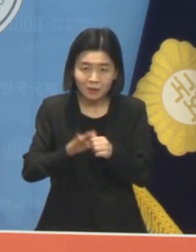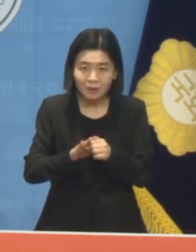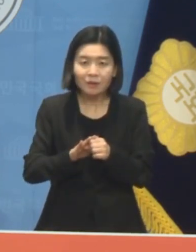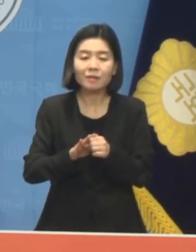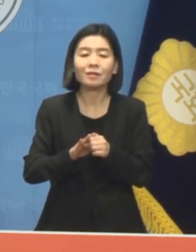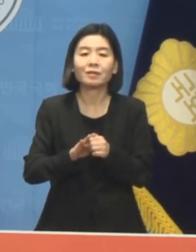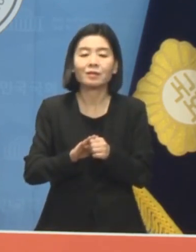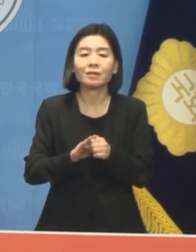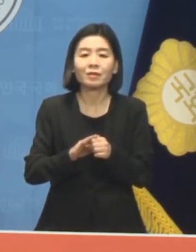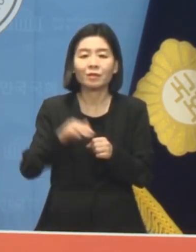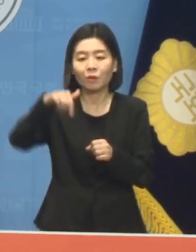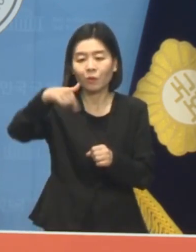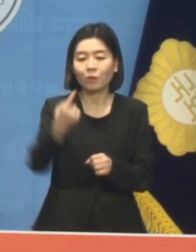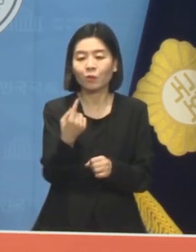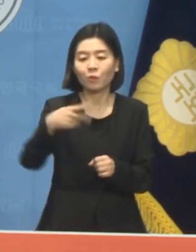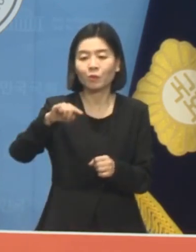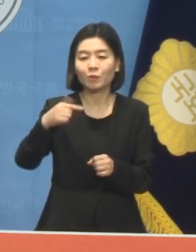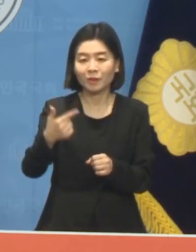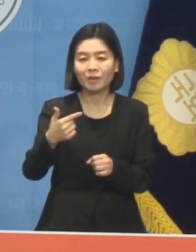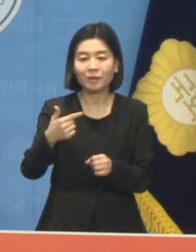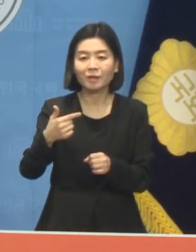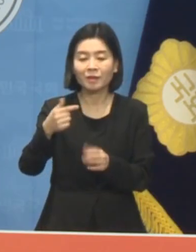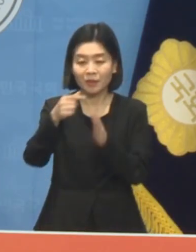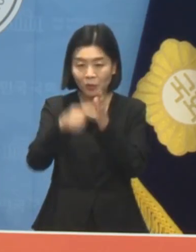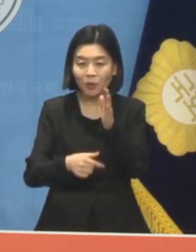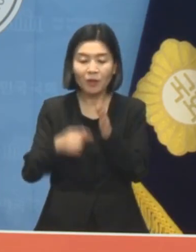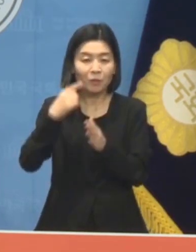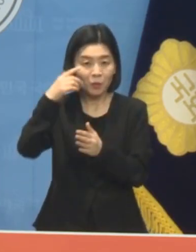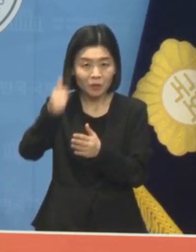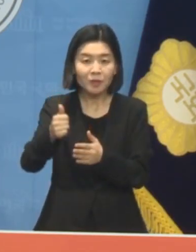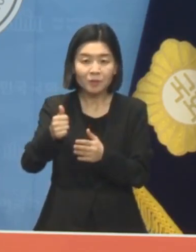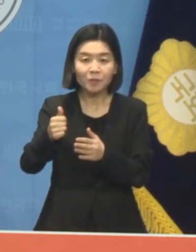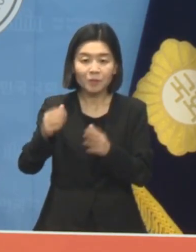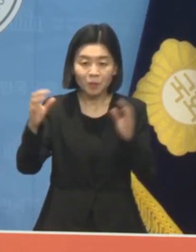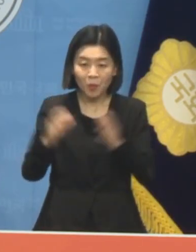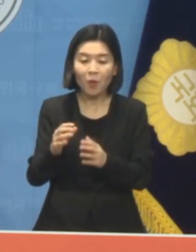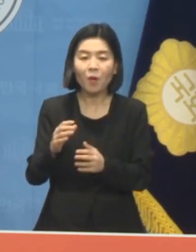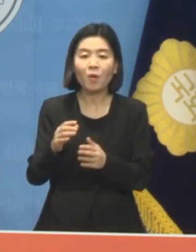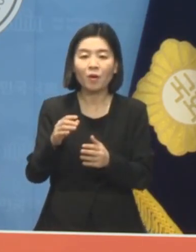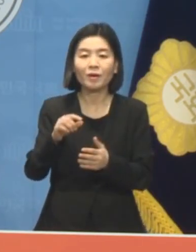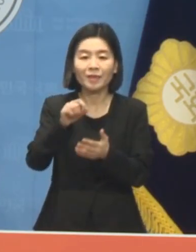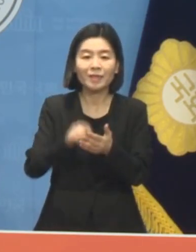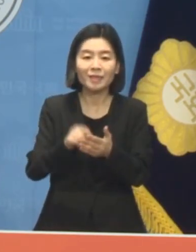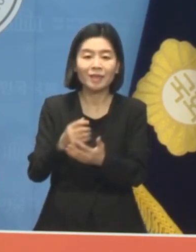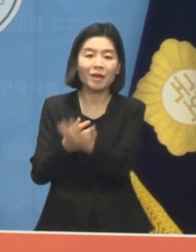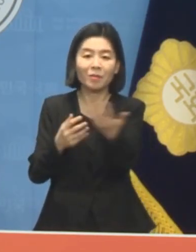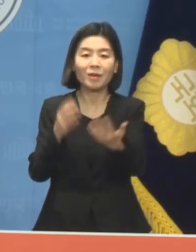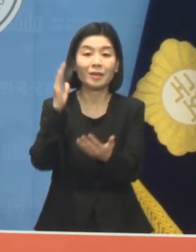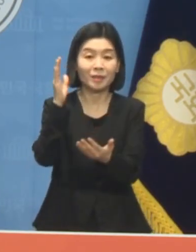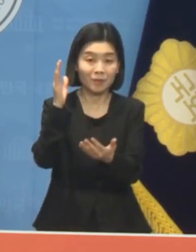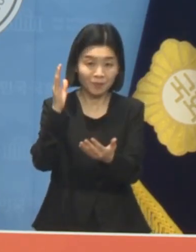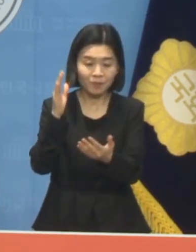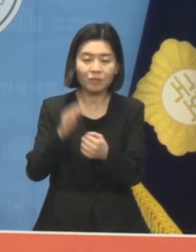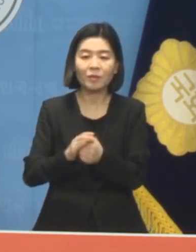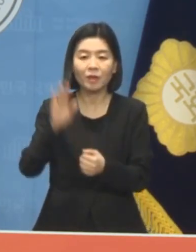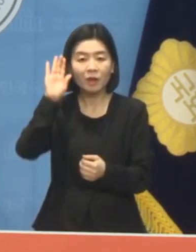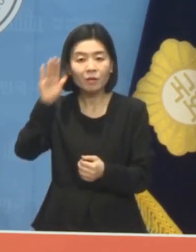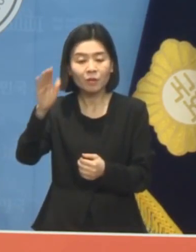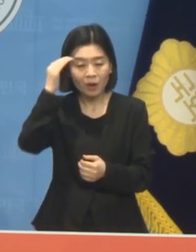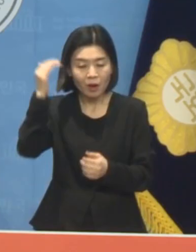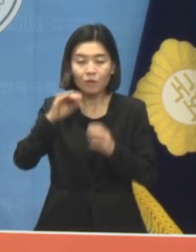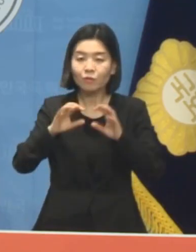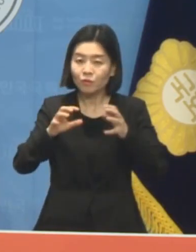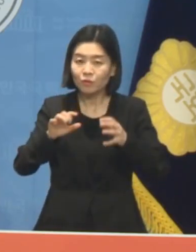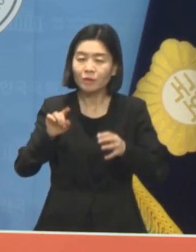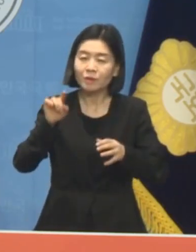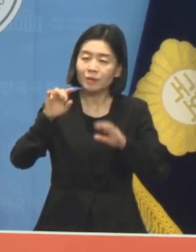우리 고신의 목회자들이 이곳에 와서 기자회견을 하게 되었습니다. 앞으로 이 나라가